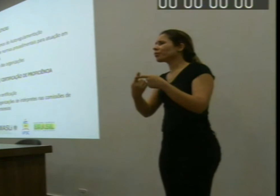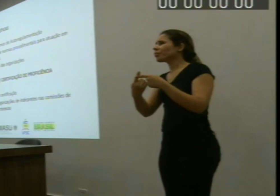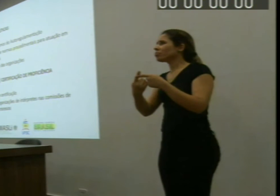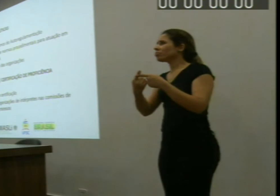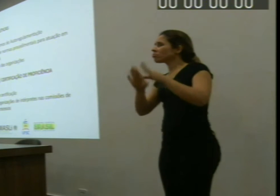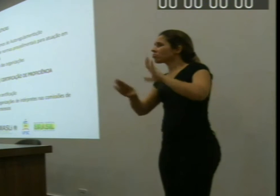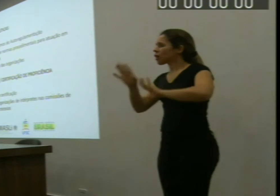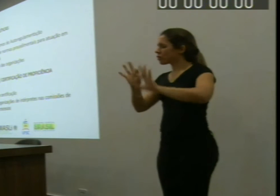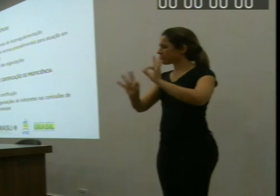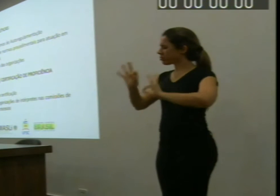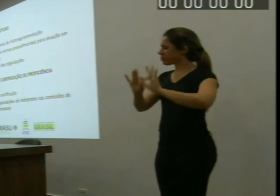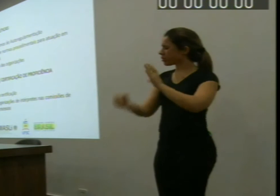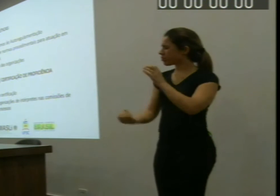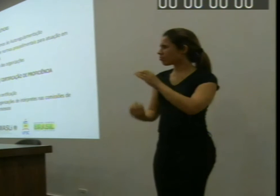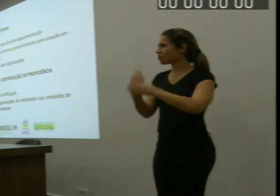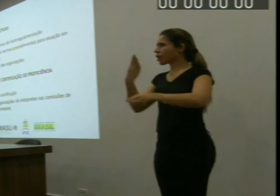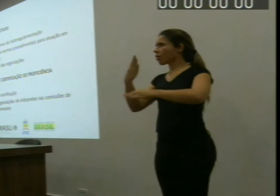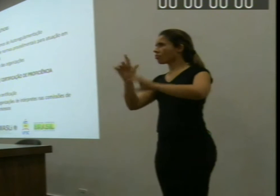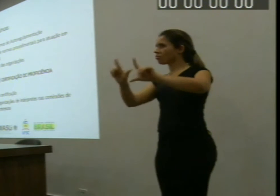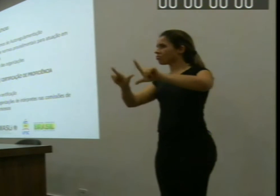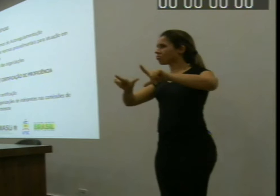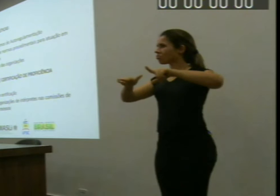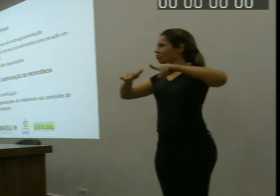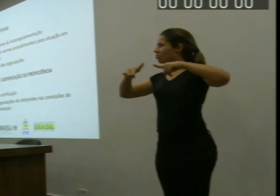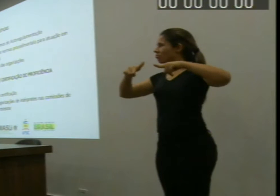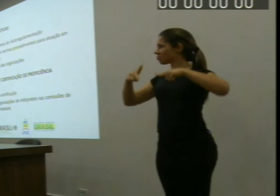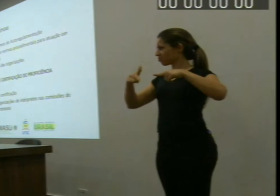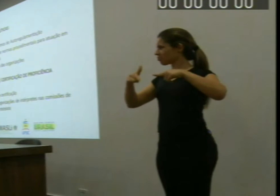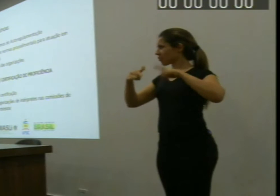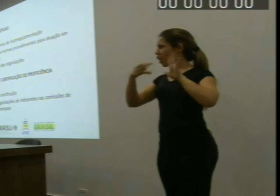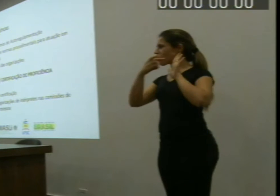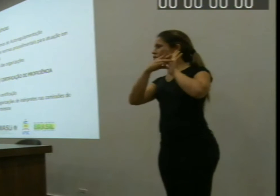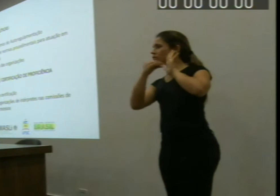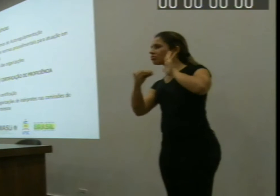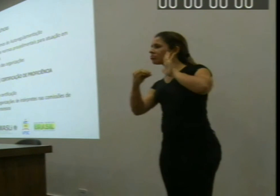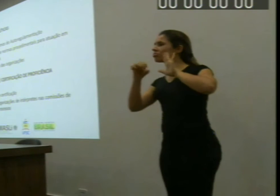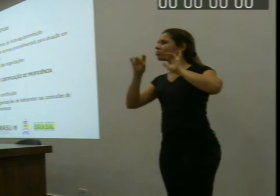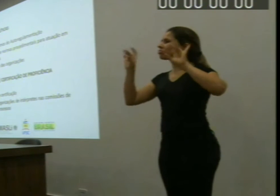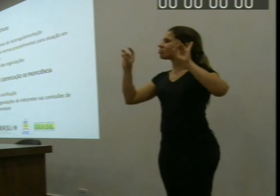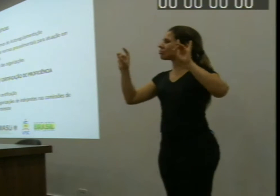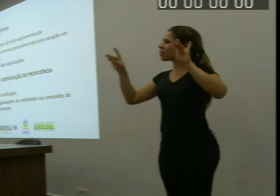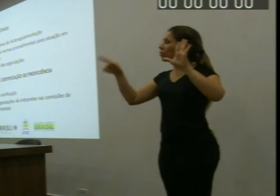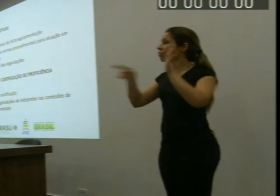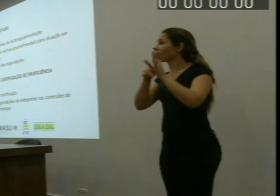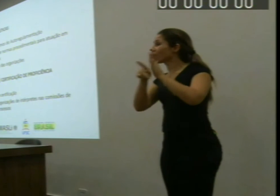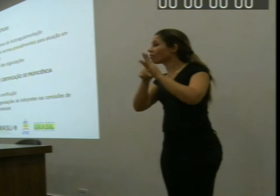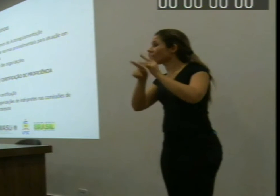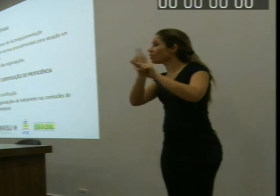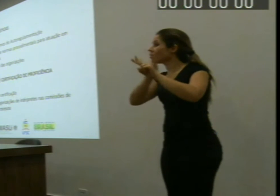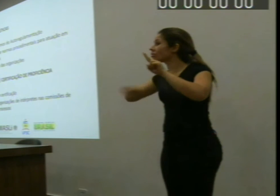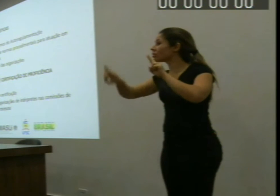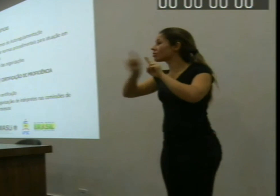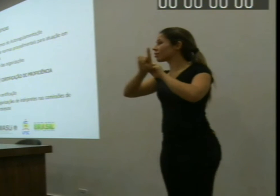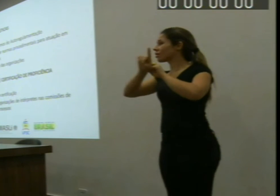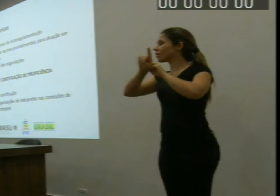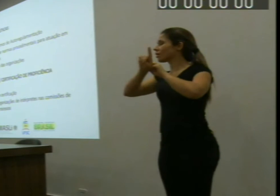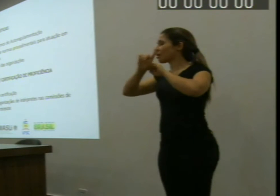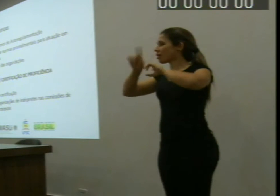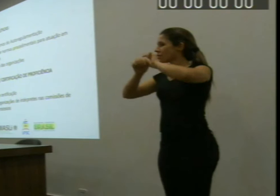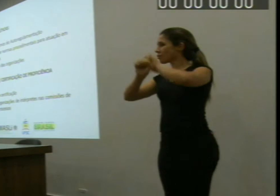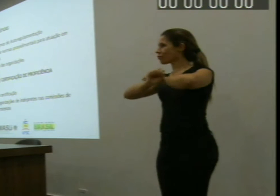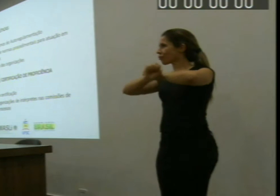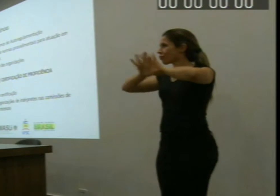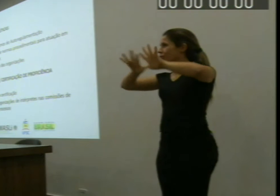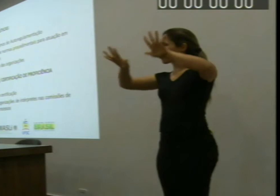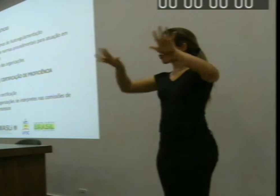de certificação chancelado pela própria Universidade né E isso poderia se espalhar por todo o Brasil e